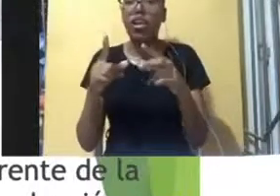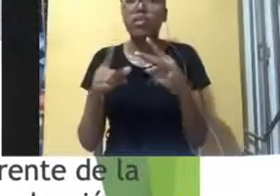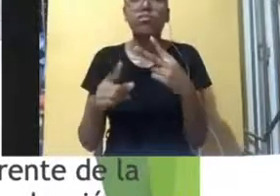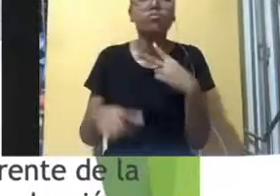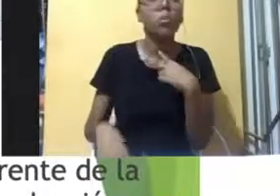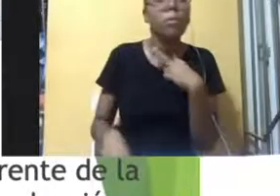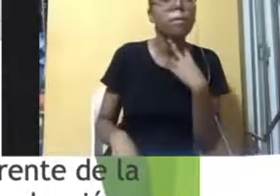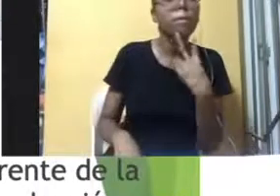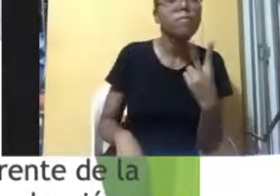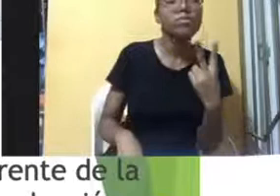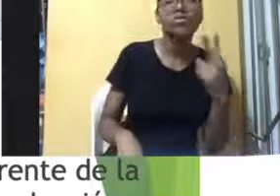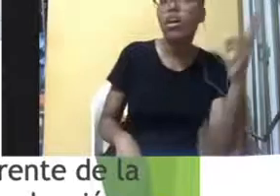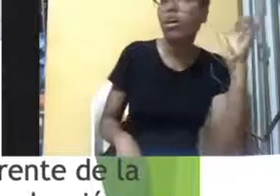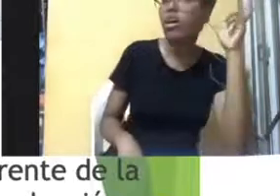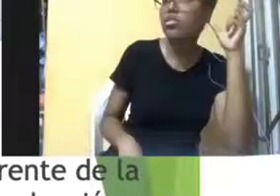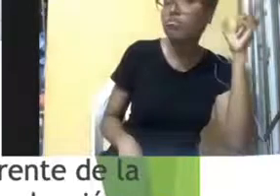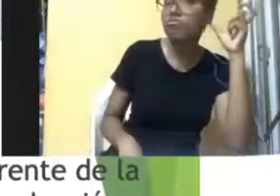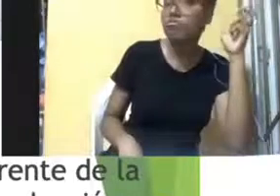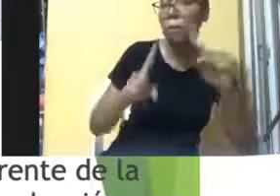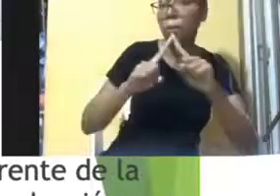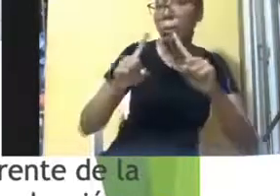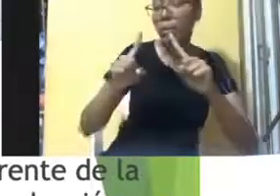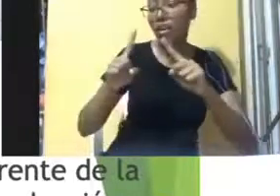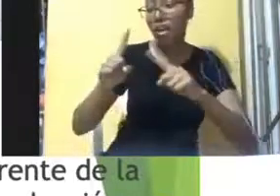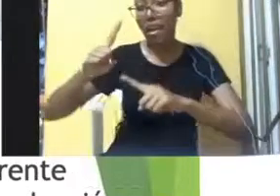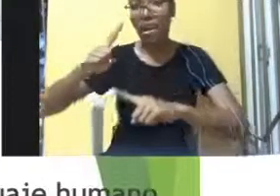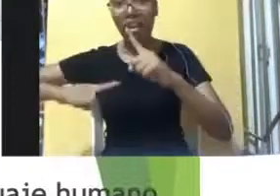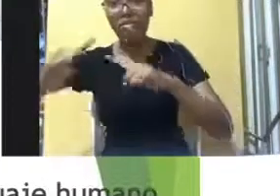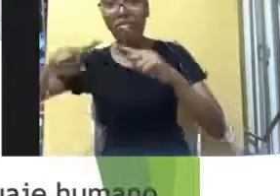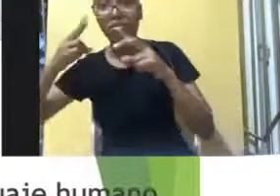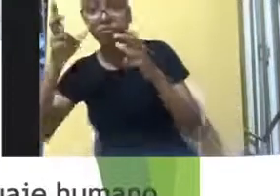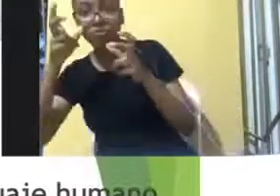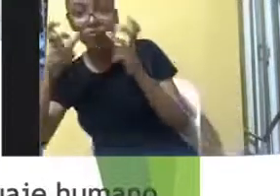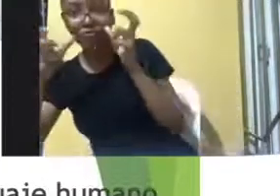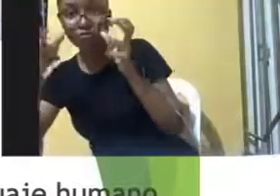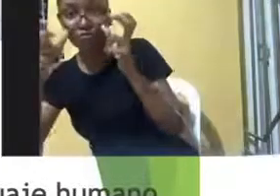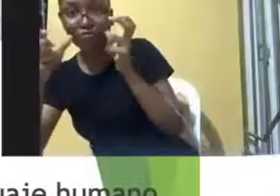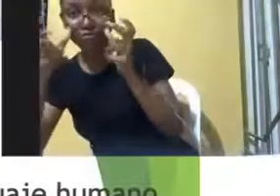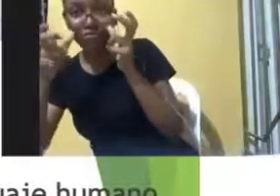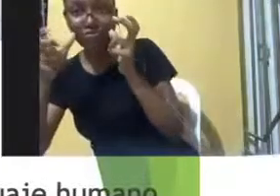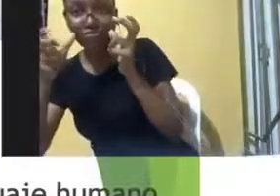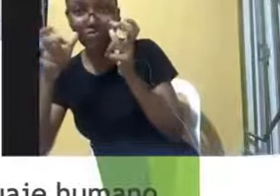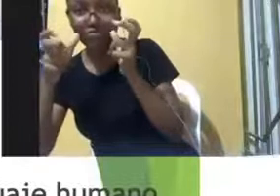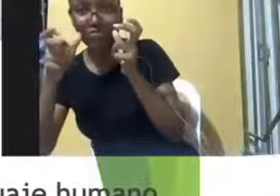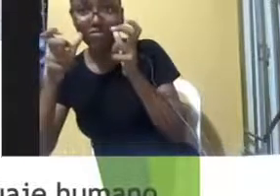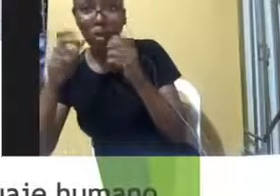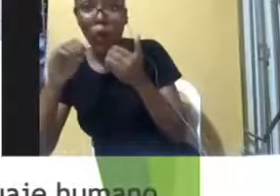y la lengua de señas es visual, la cual se articula a través de las